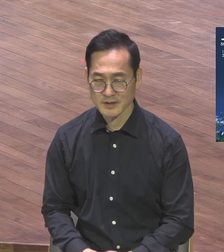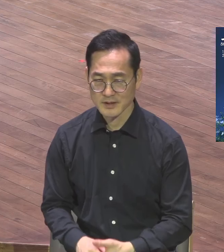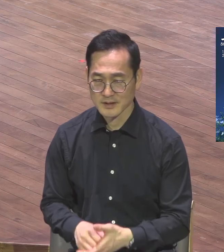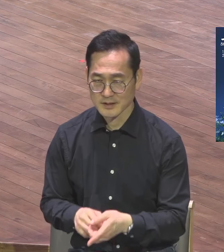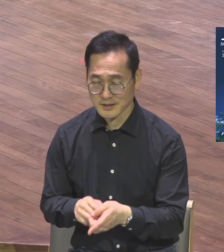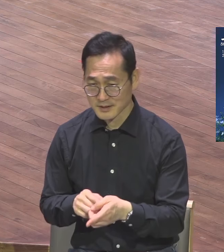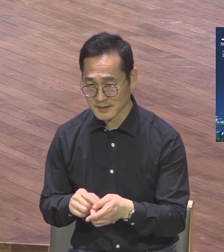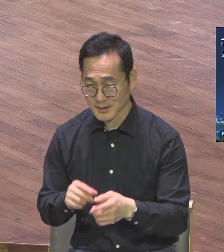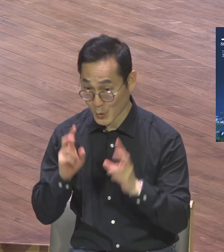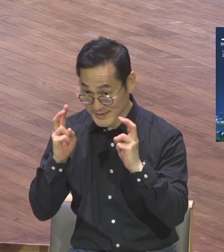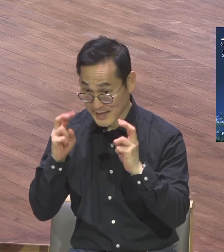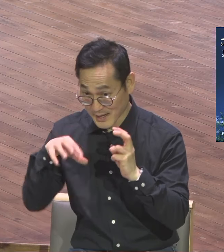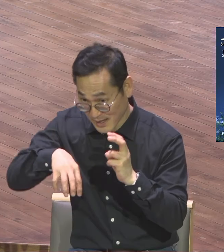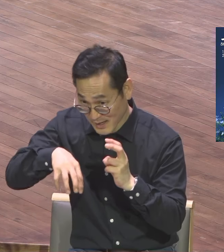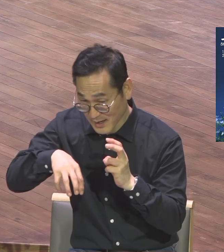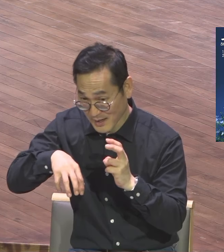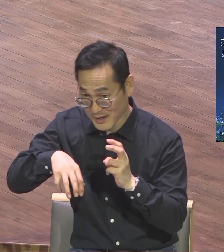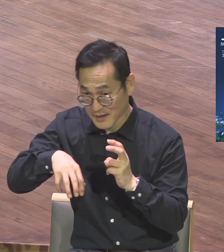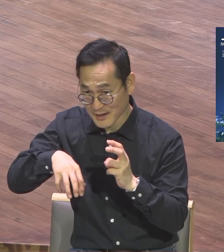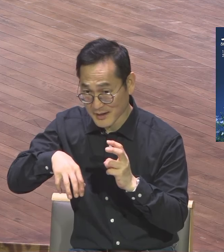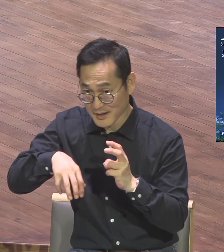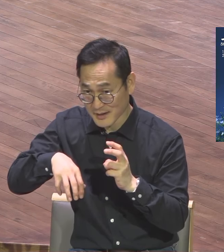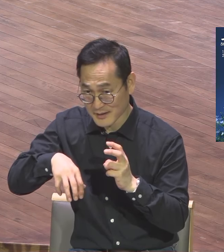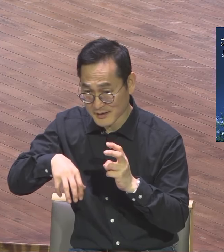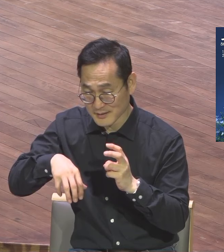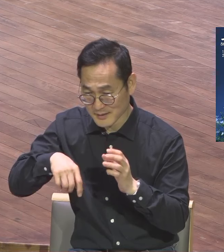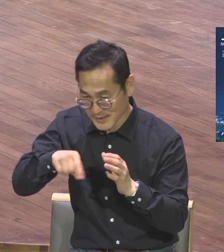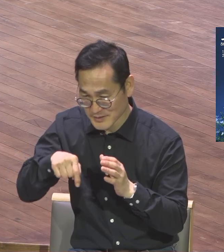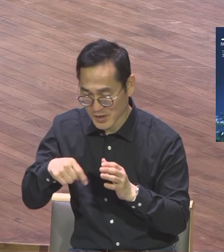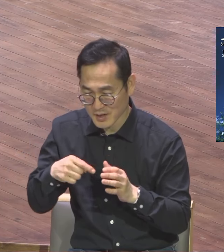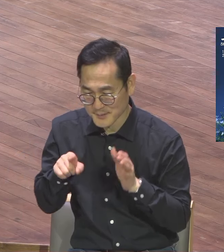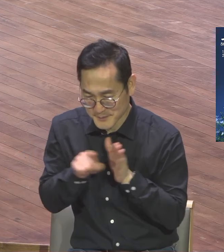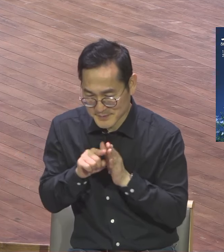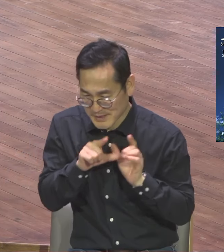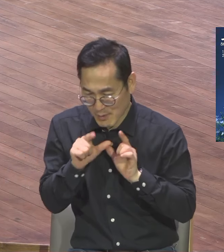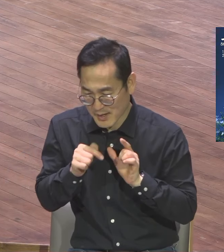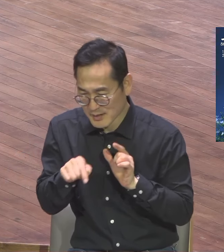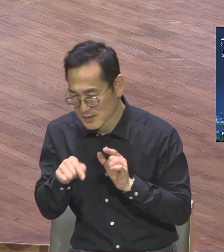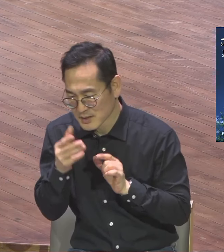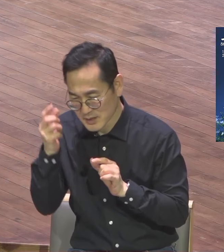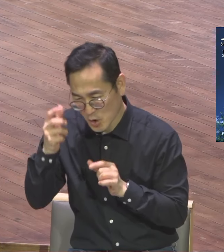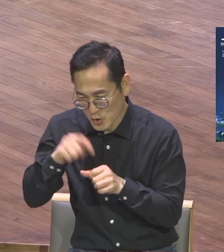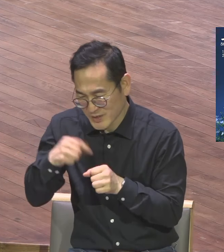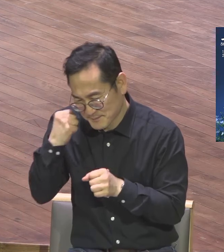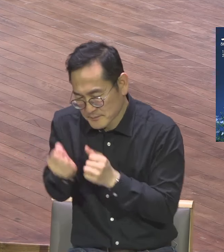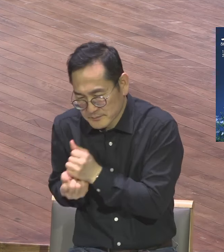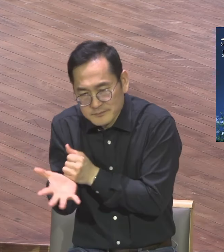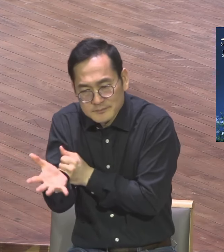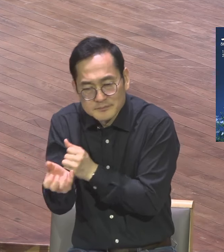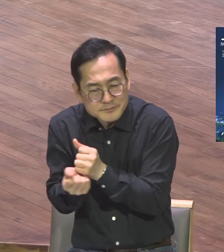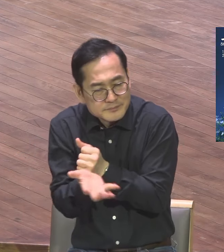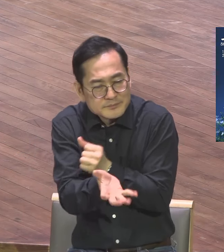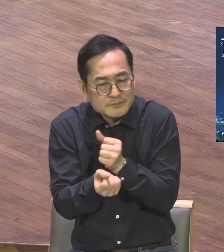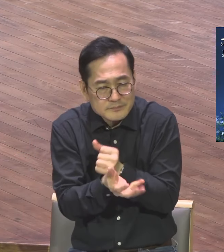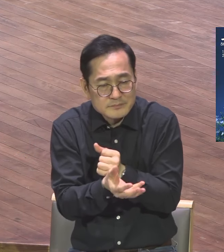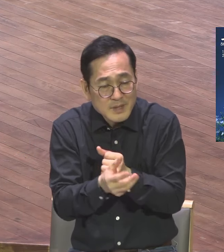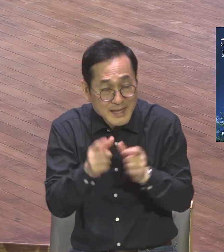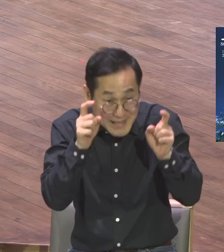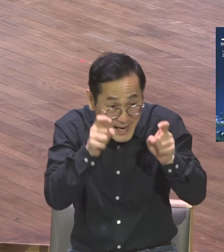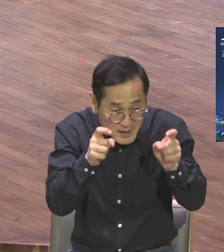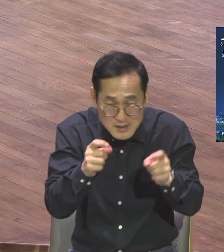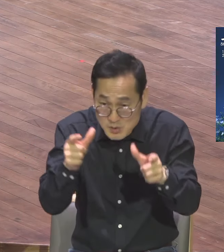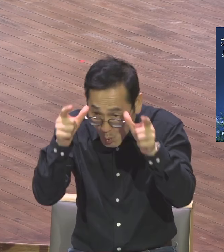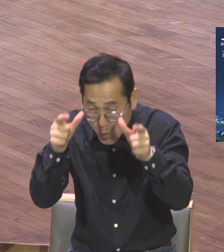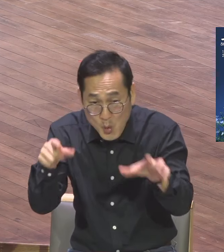아니죠. 신앙과 생활이 합쳐서 시너지 효과를 내야죠. 영적인 힘을 바탕으로 삶의 현장에서